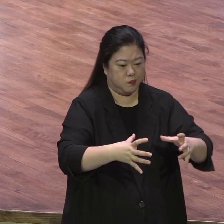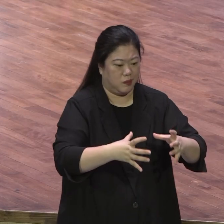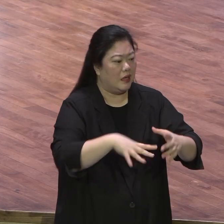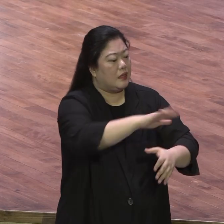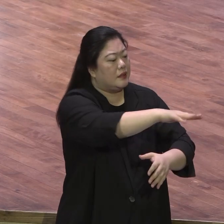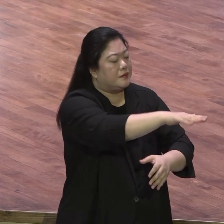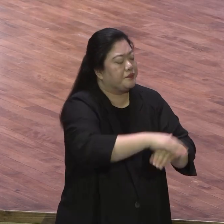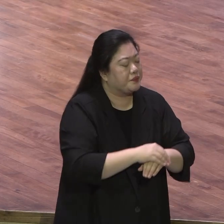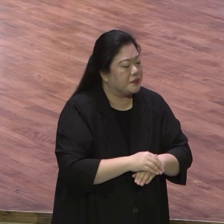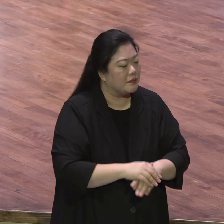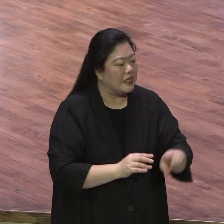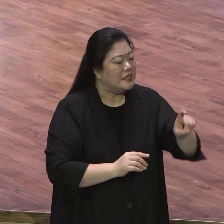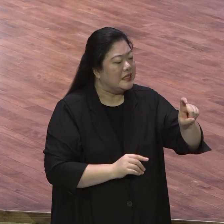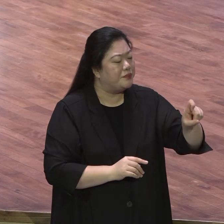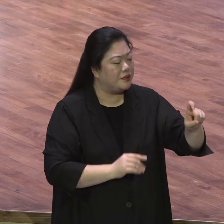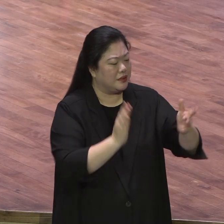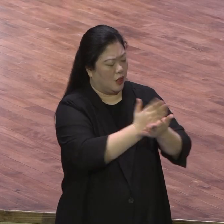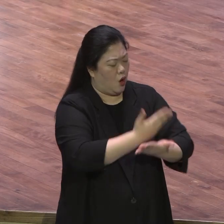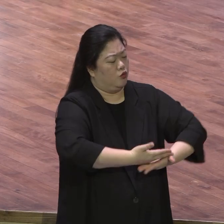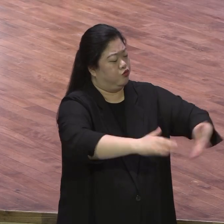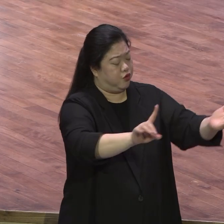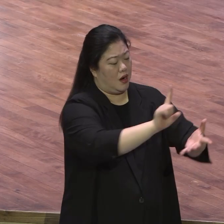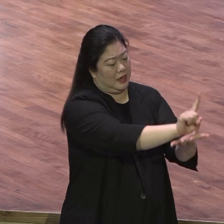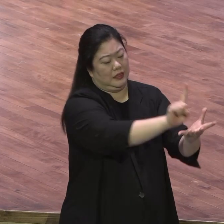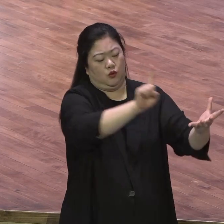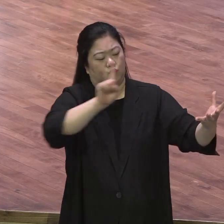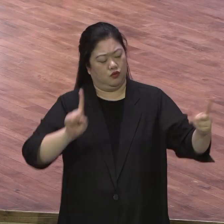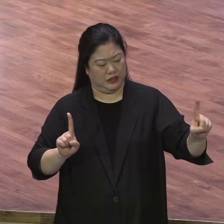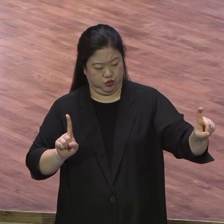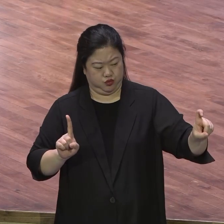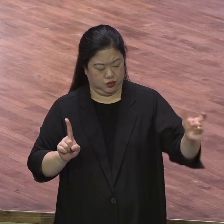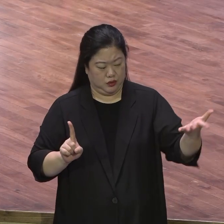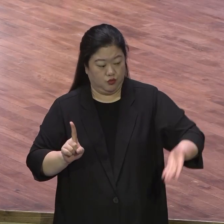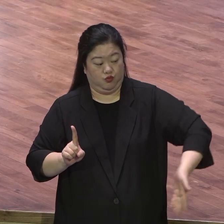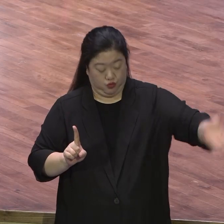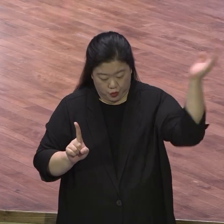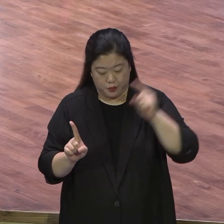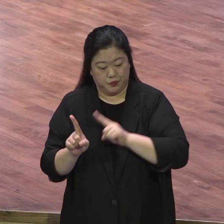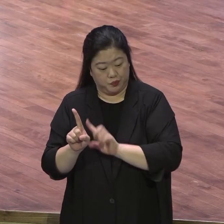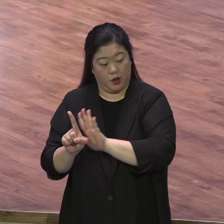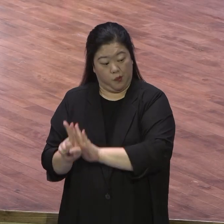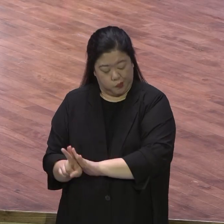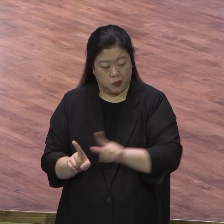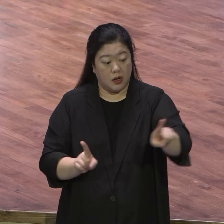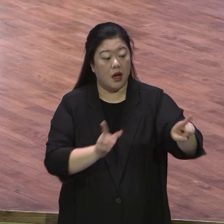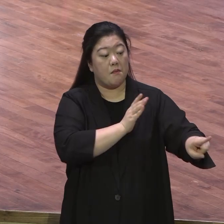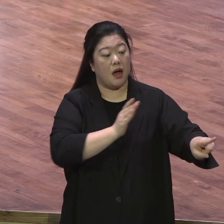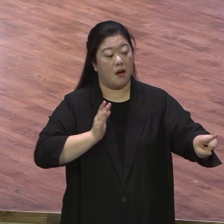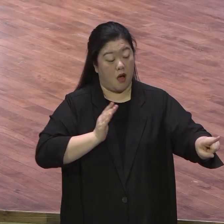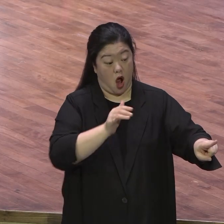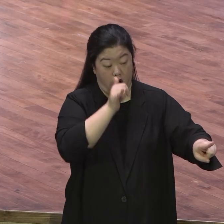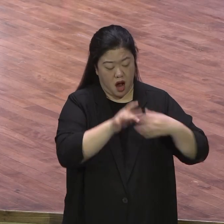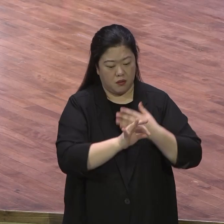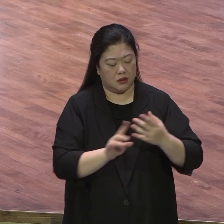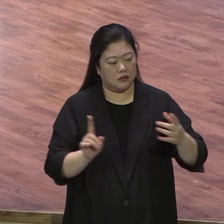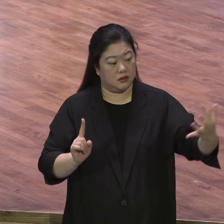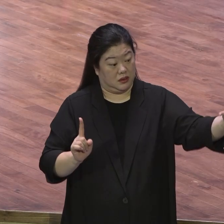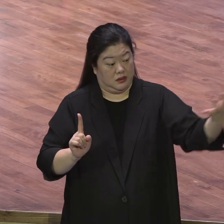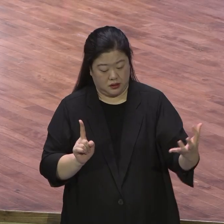가져다가 거기 간직하여 반역한 자에 대한 표정이 되게 하여 그들로 내게 대한 원망을